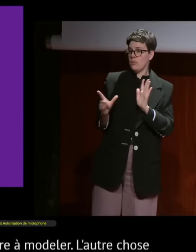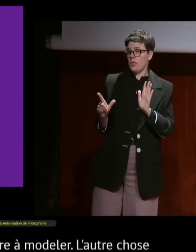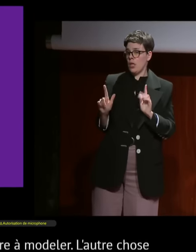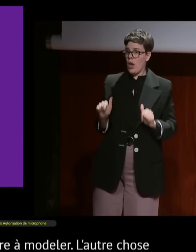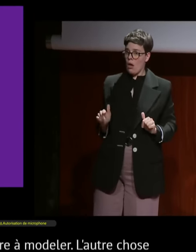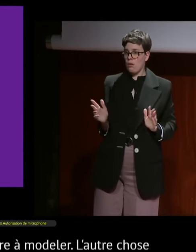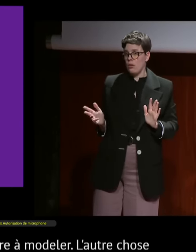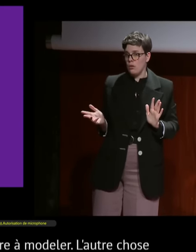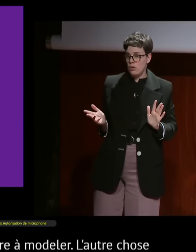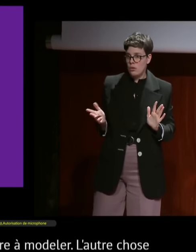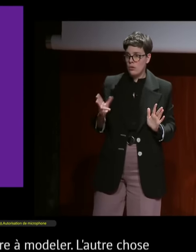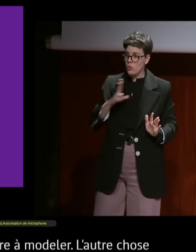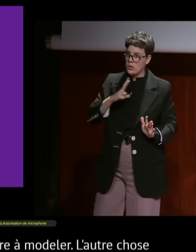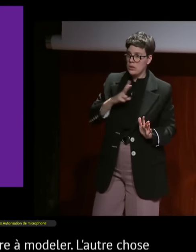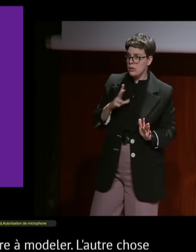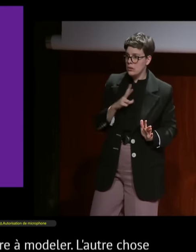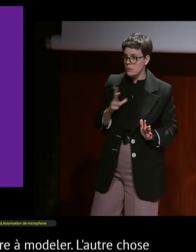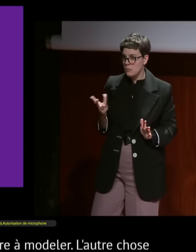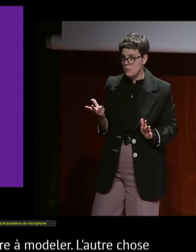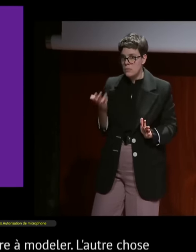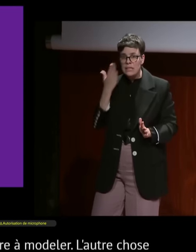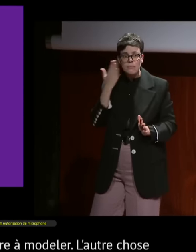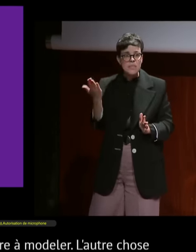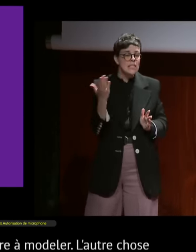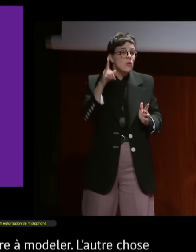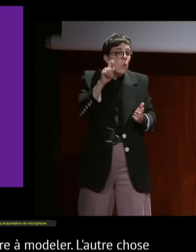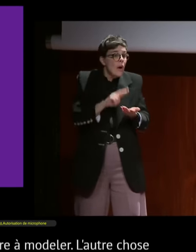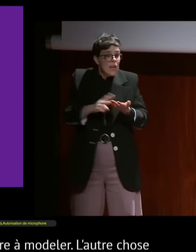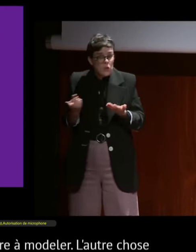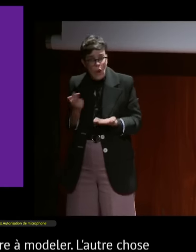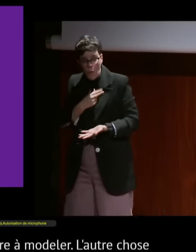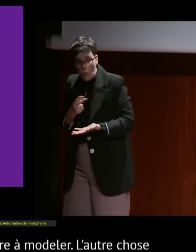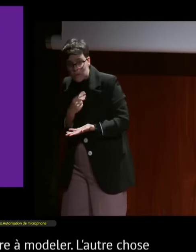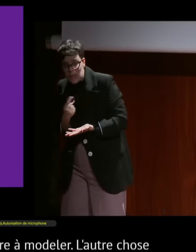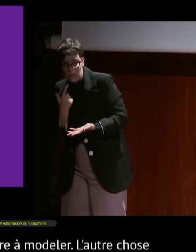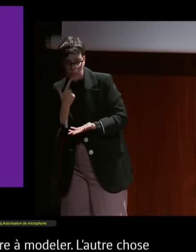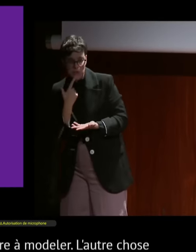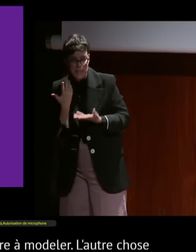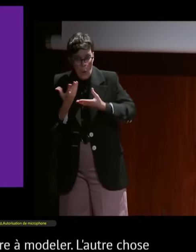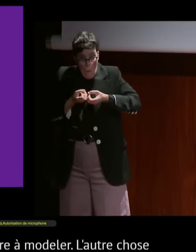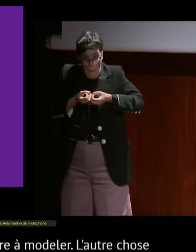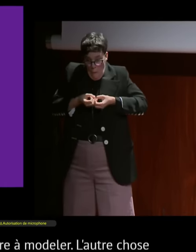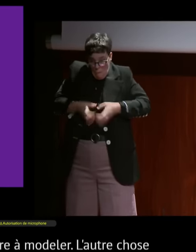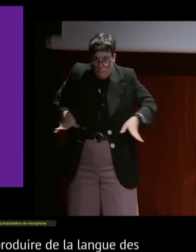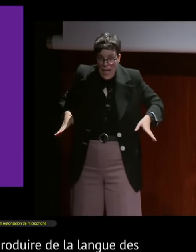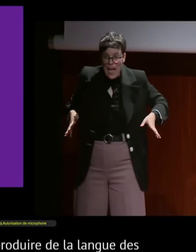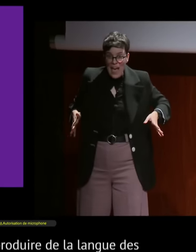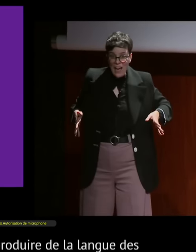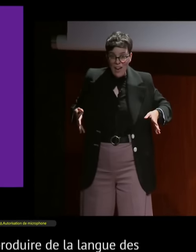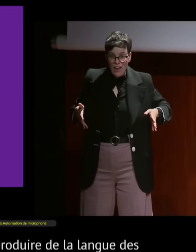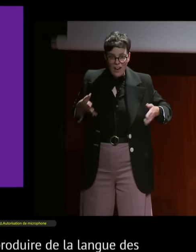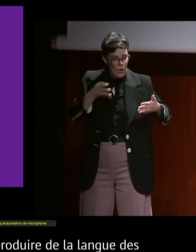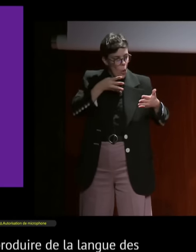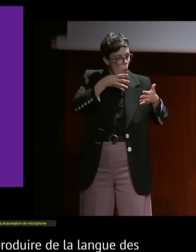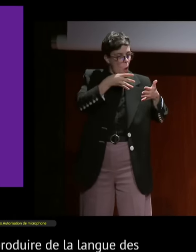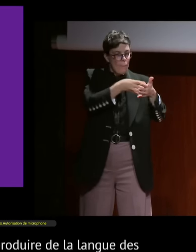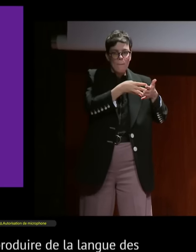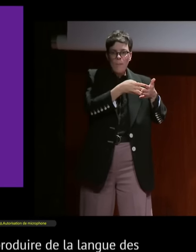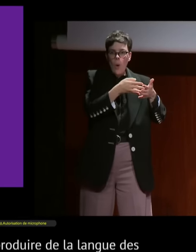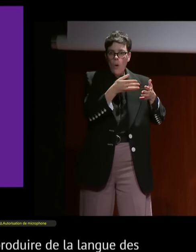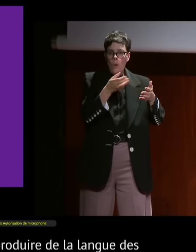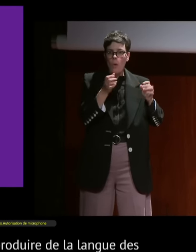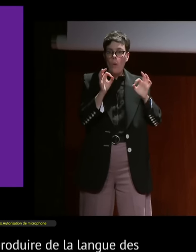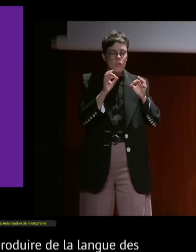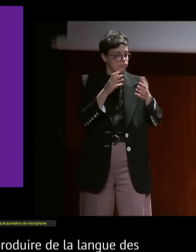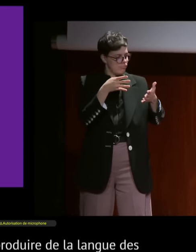nous, la communauté sourde, visible et légitime. Parce que si on traduit